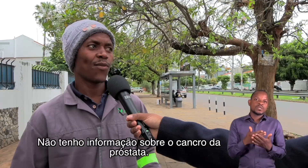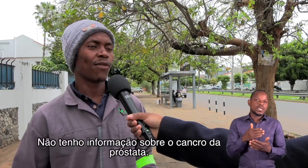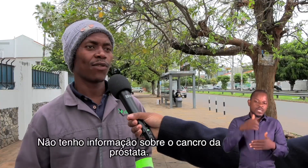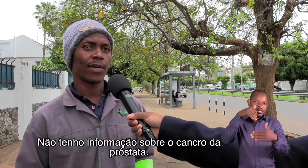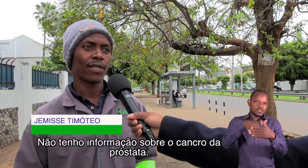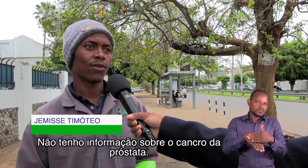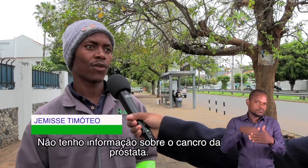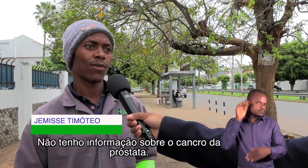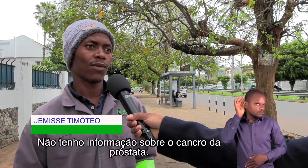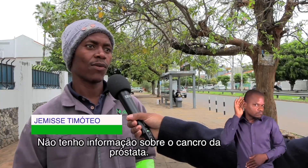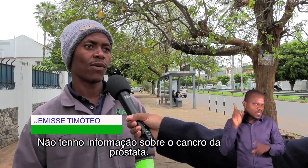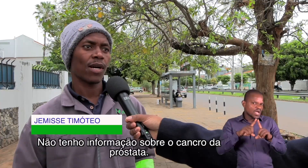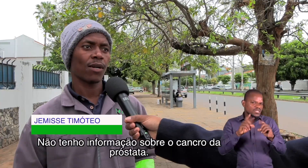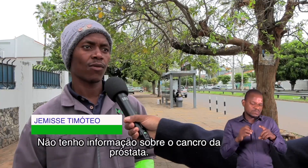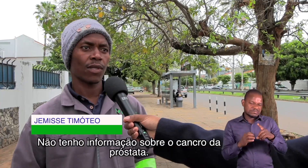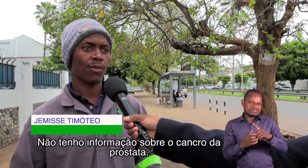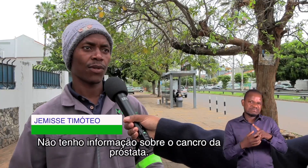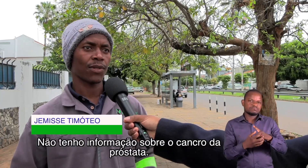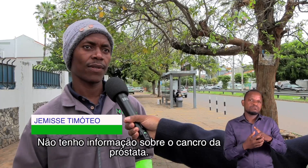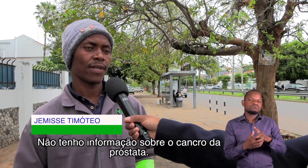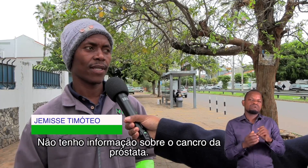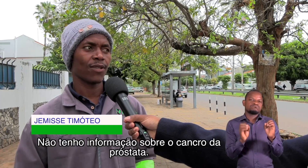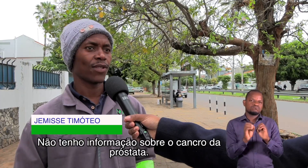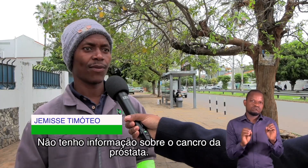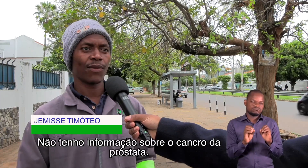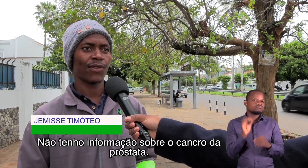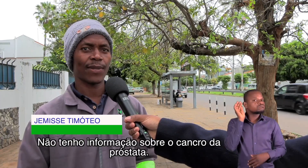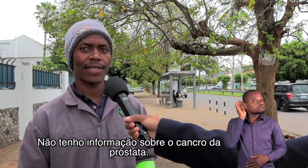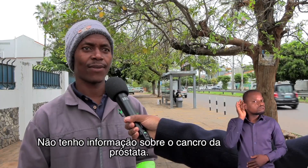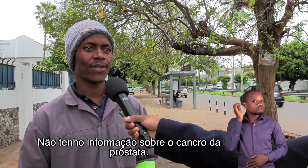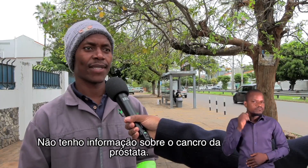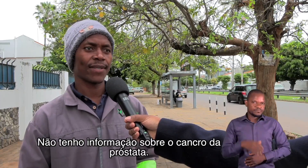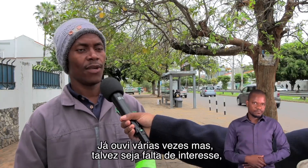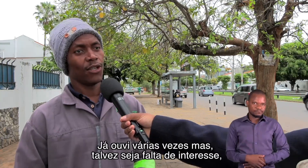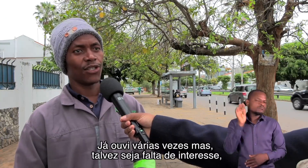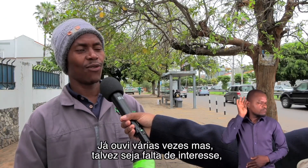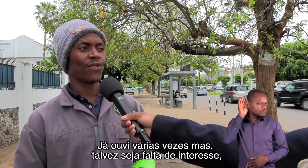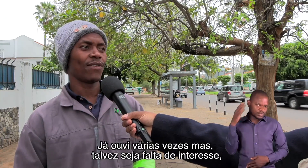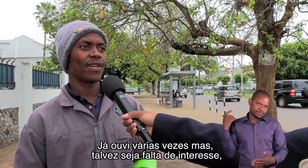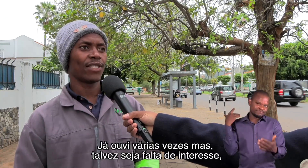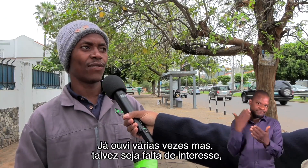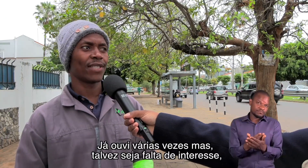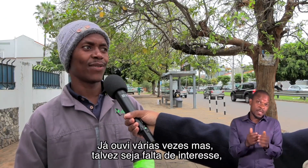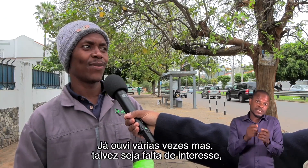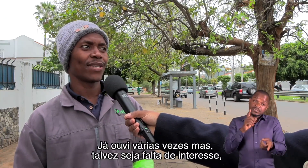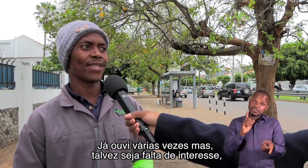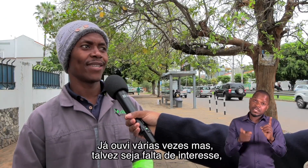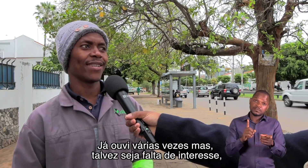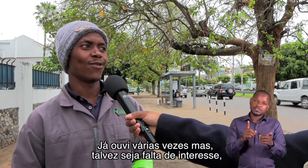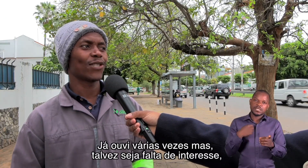uma informação sobre o cancro da próstata. Não tenho uma informação, não sei. Já ouvi várias vezes, mas não sei